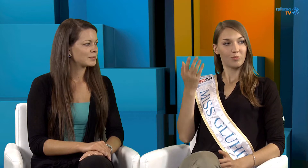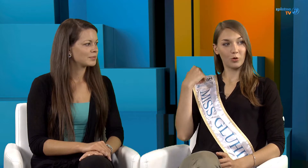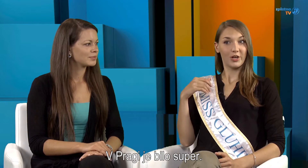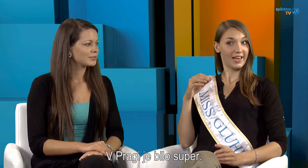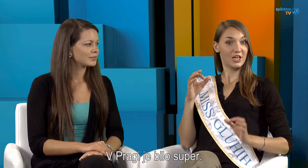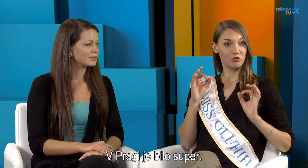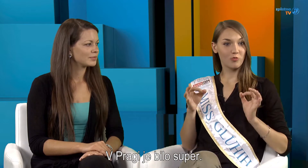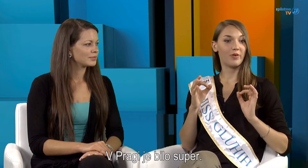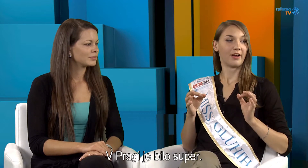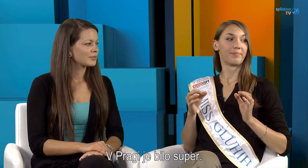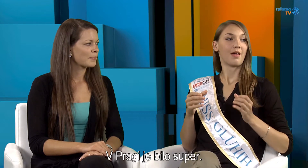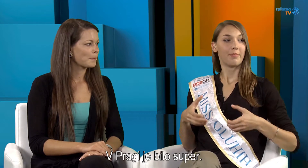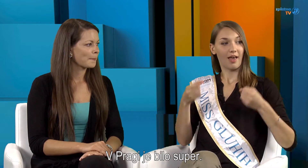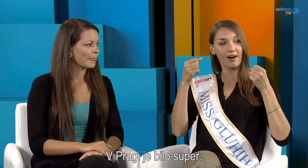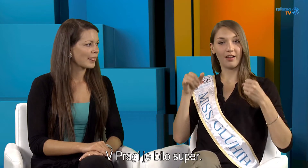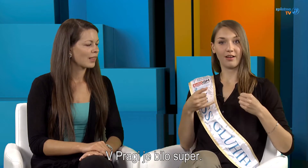Blu je super, Praga je